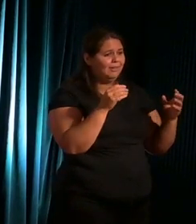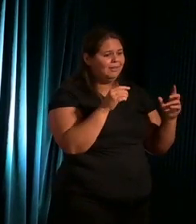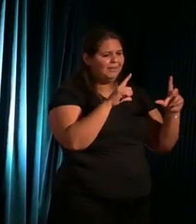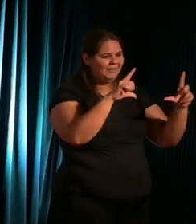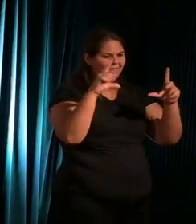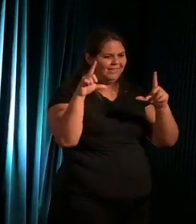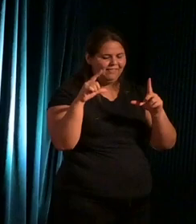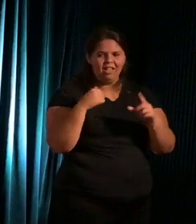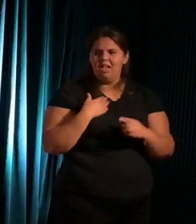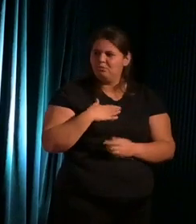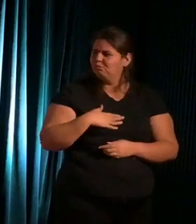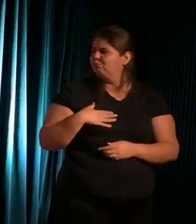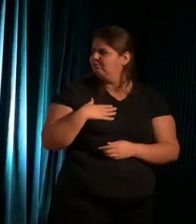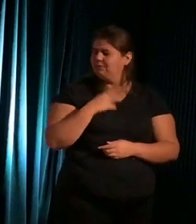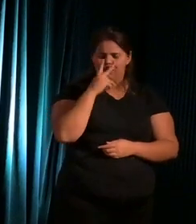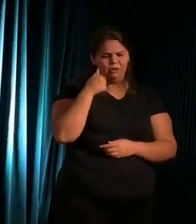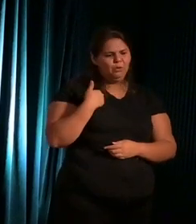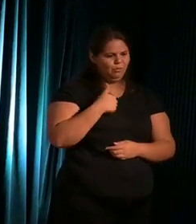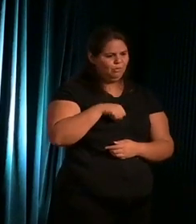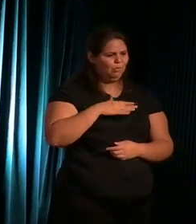gostando.